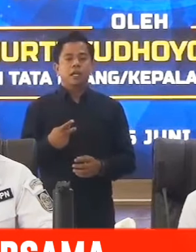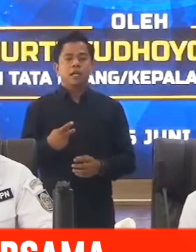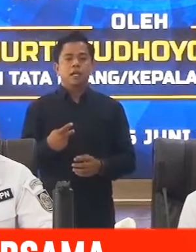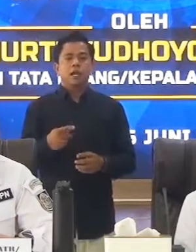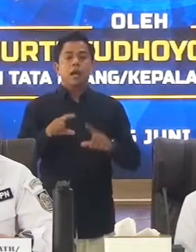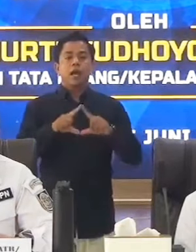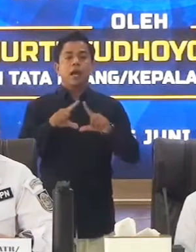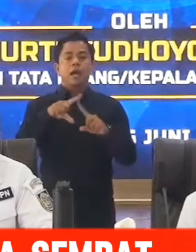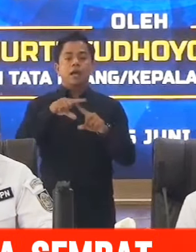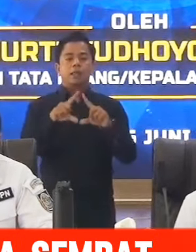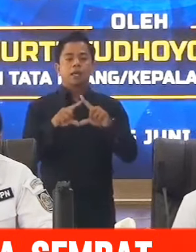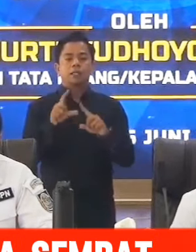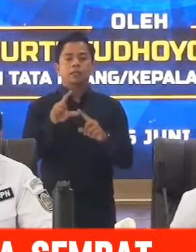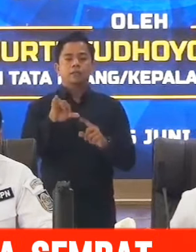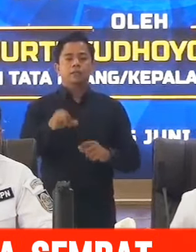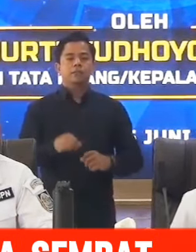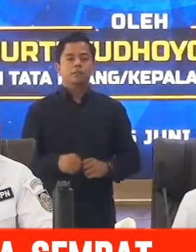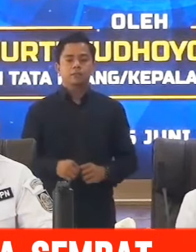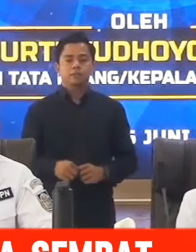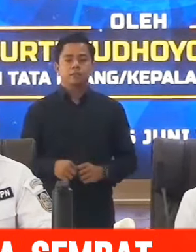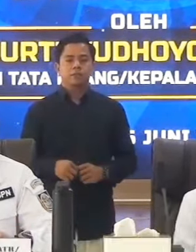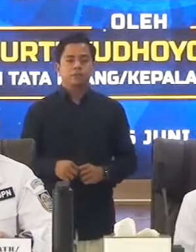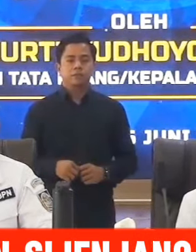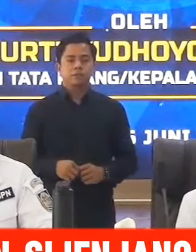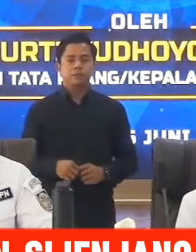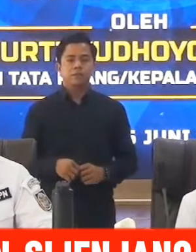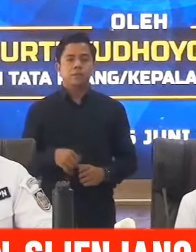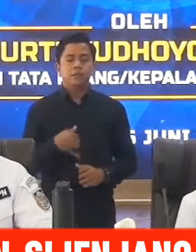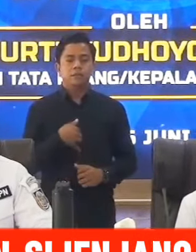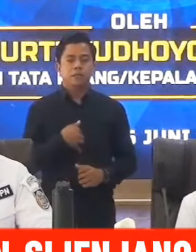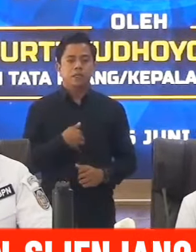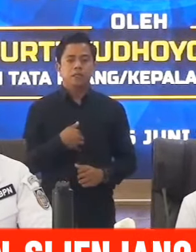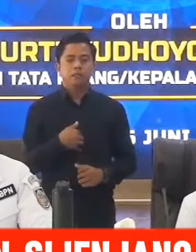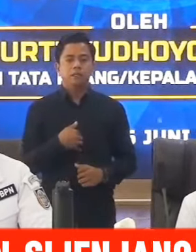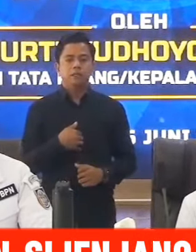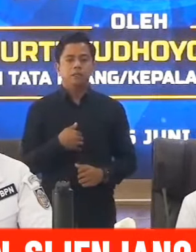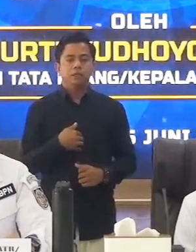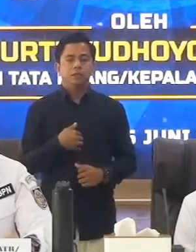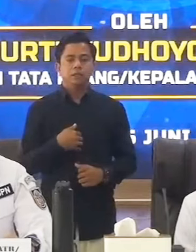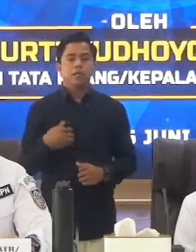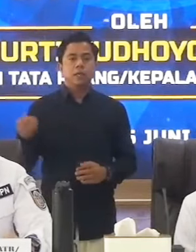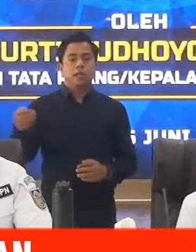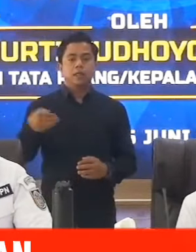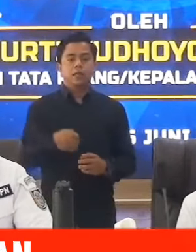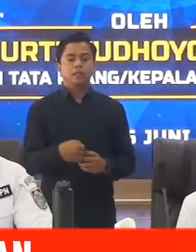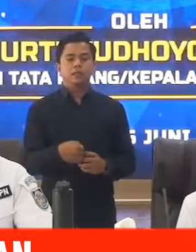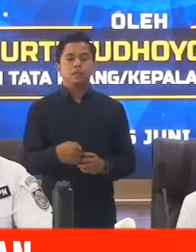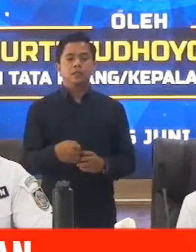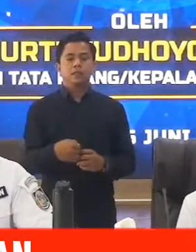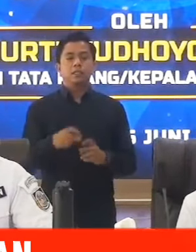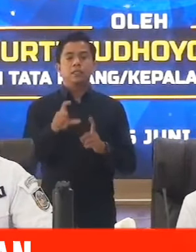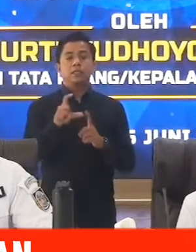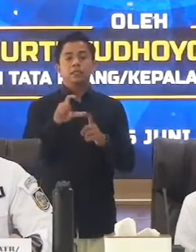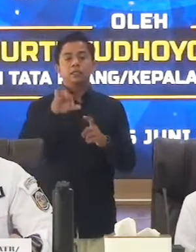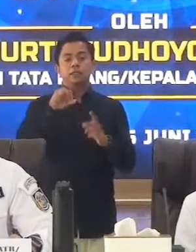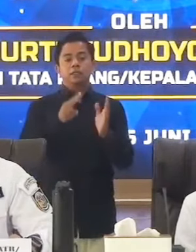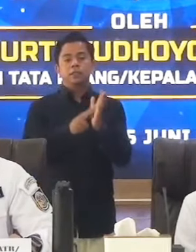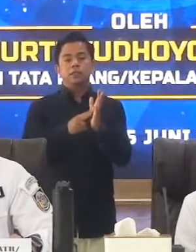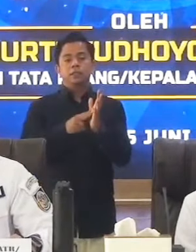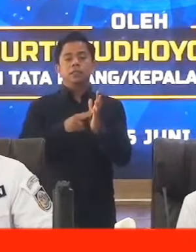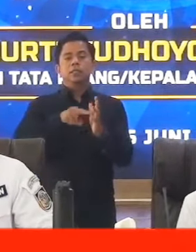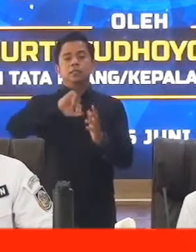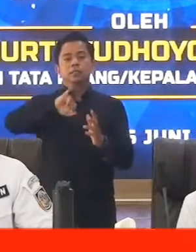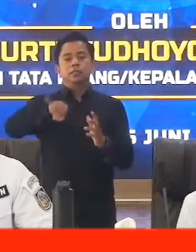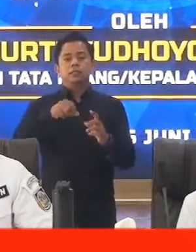antisipasi bersama. Kemudian tadi saya sempat datang ke kelurahan Sijinjang di Kecamatan